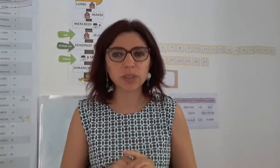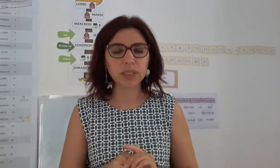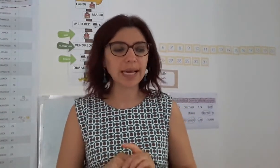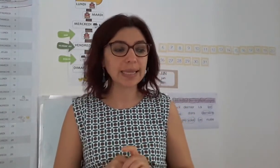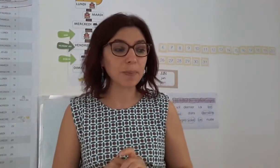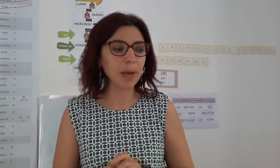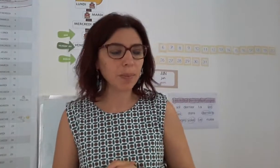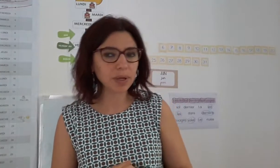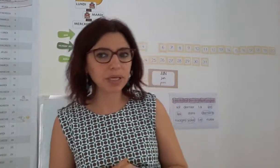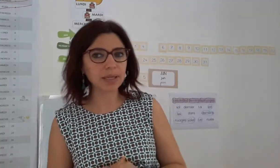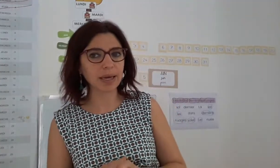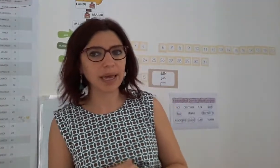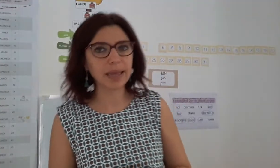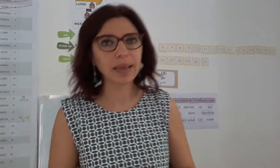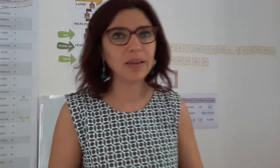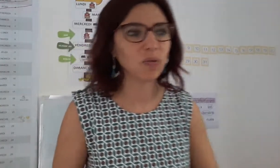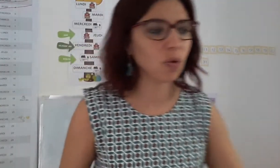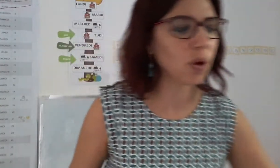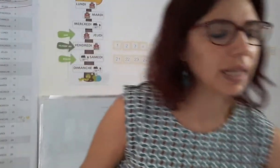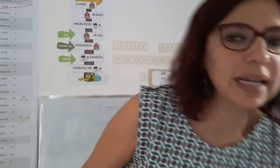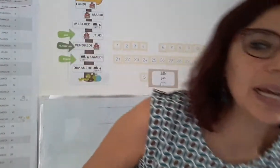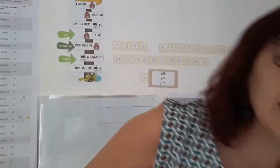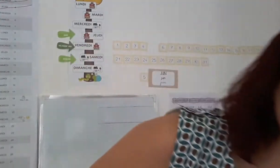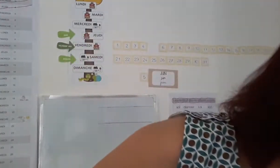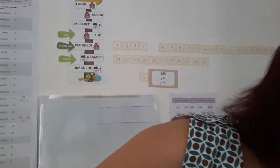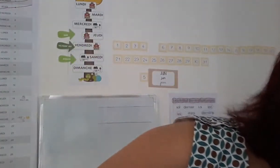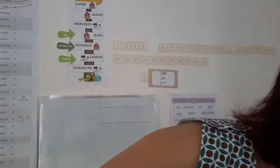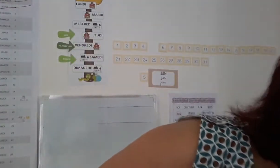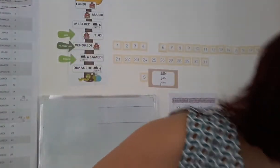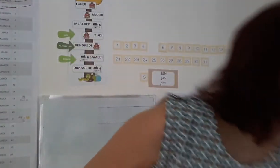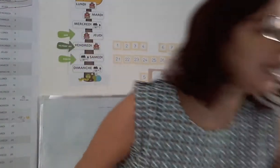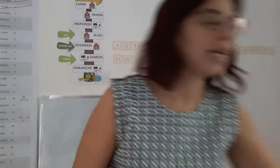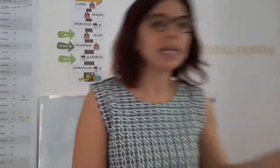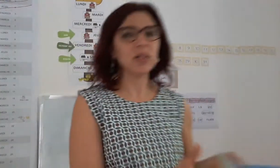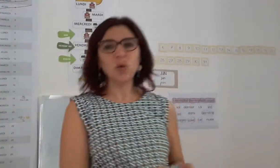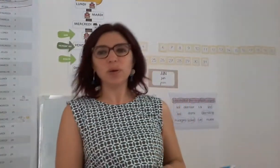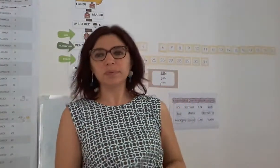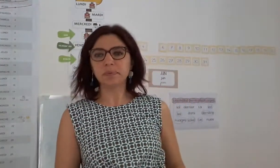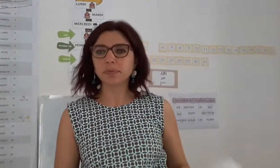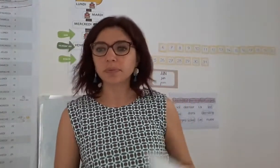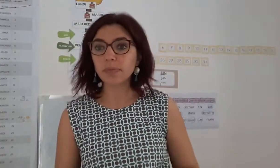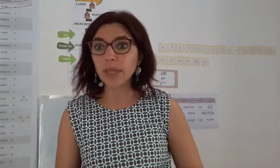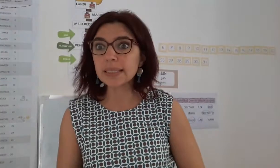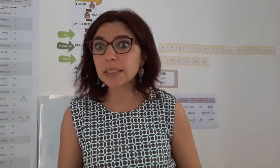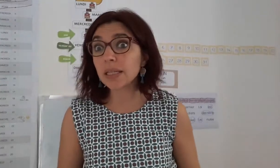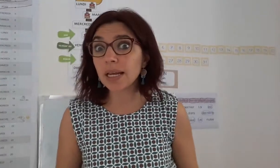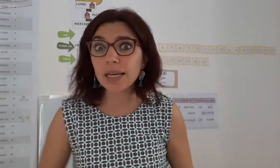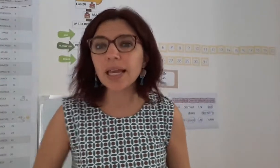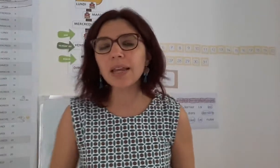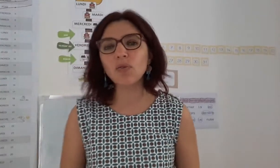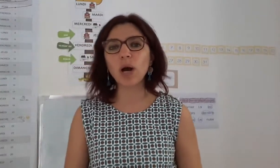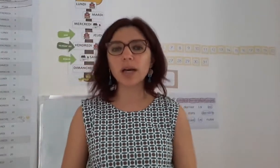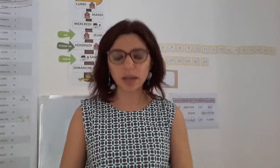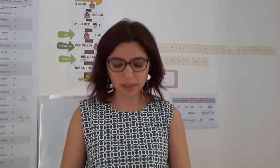s'il y a des mamans qui traînent, il faut leur demander de... s'en aller, d'aller voir si